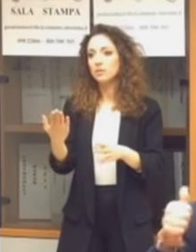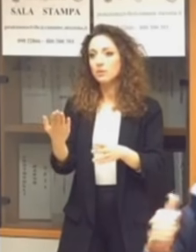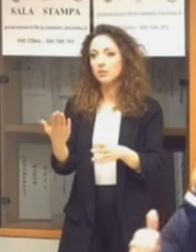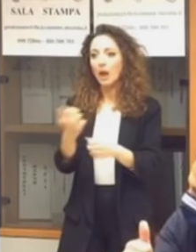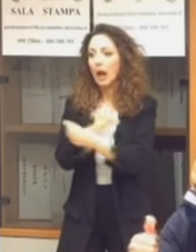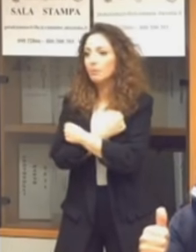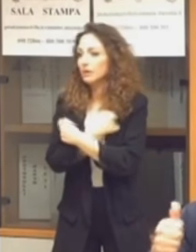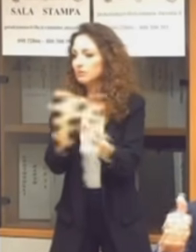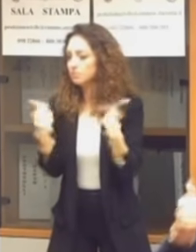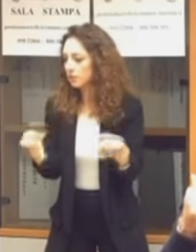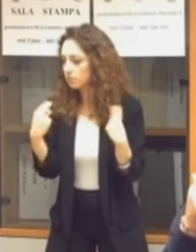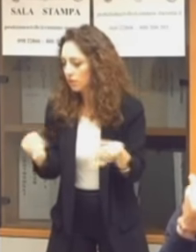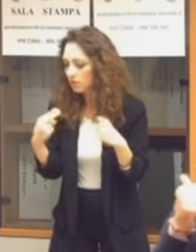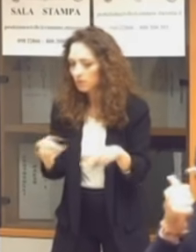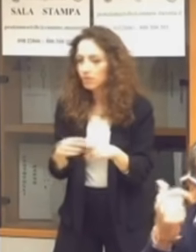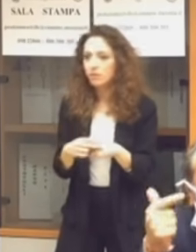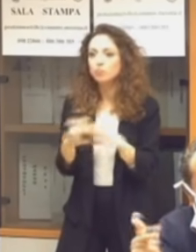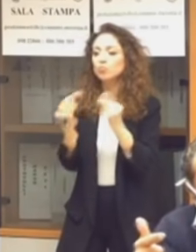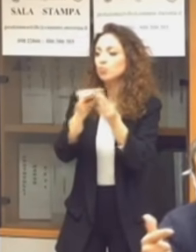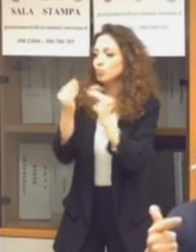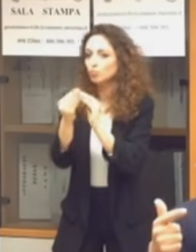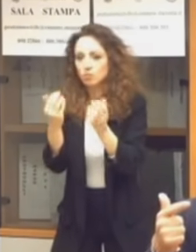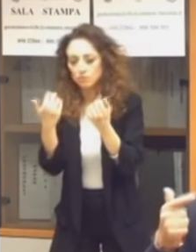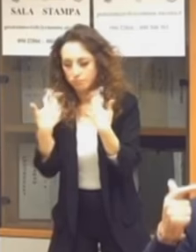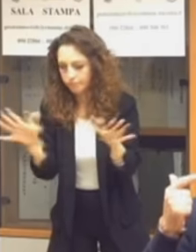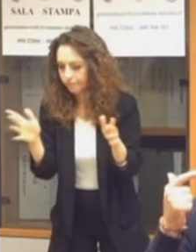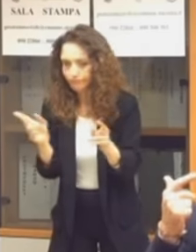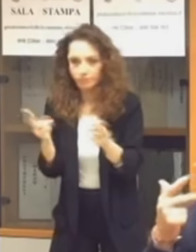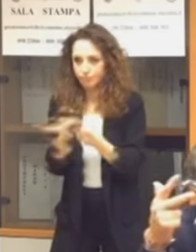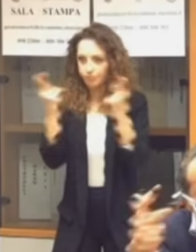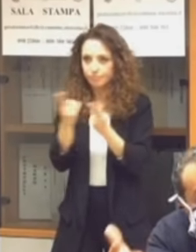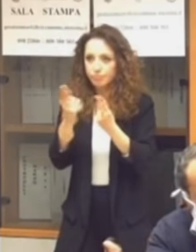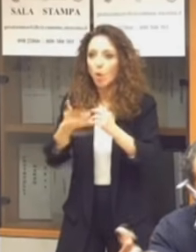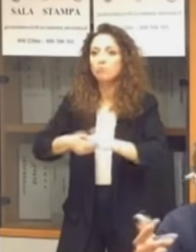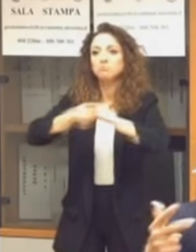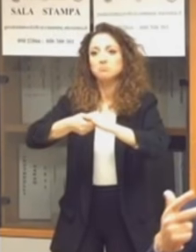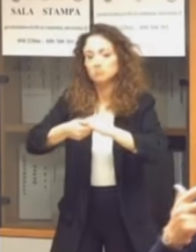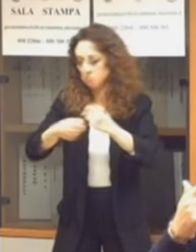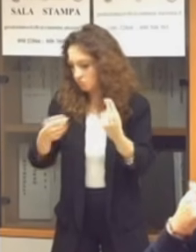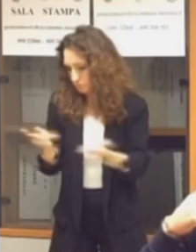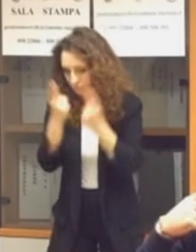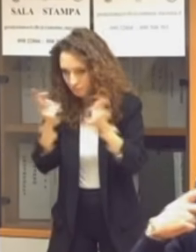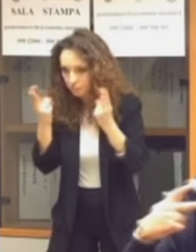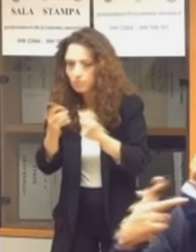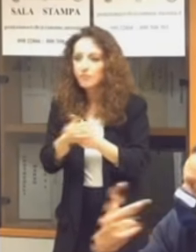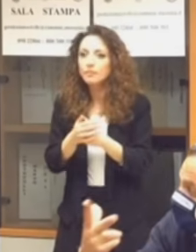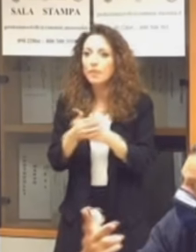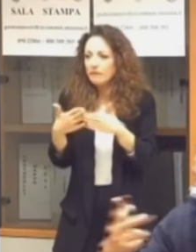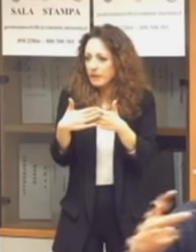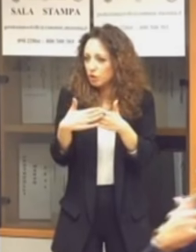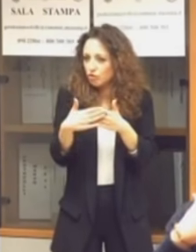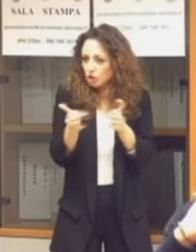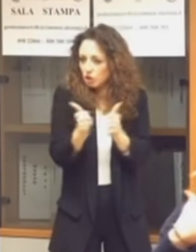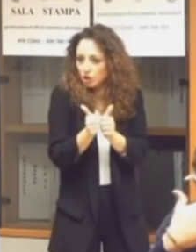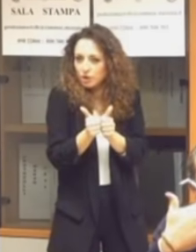Non ci potremo abbracciare, non ci potremo baciare, non ci potremo stringere la mano, non potremo stare